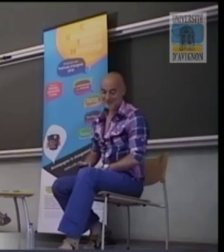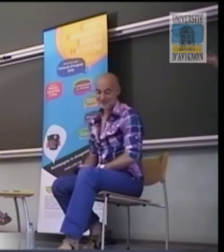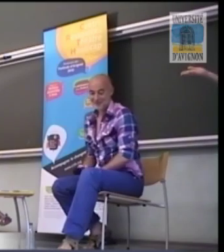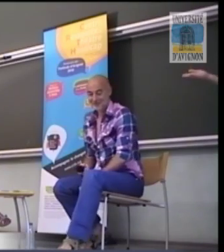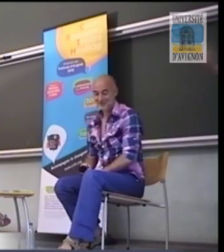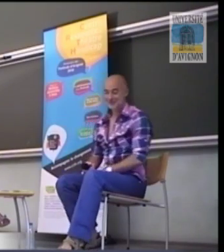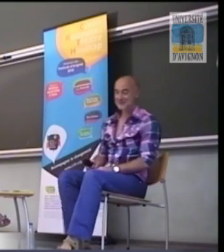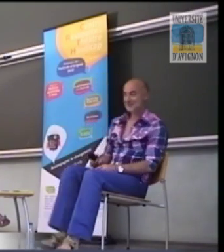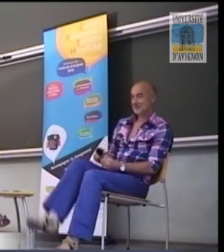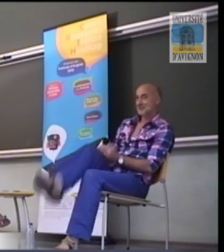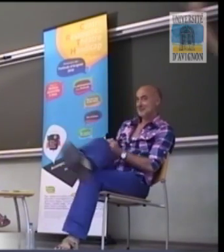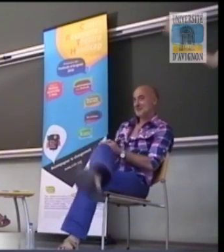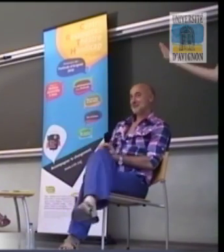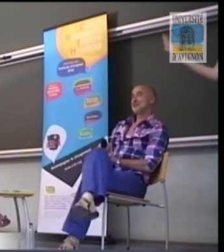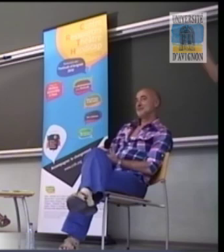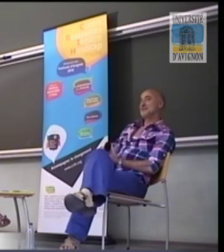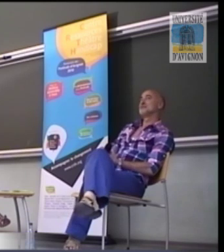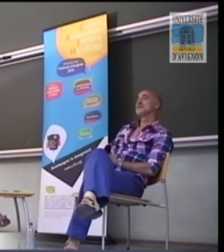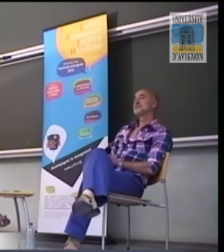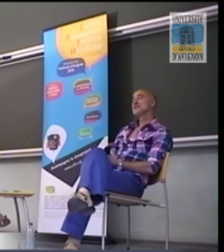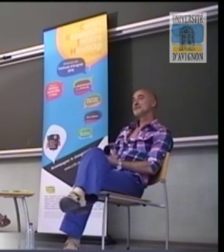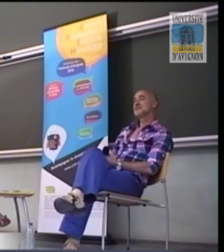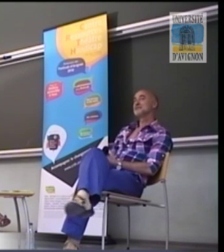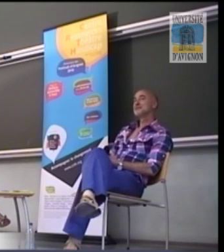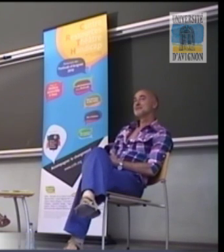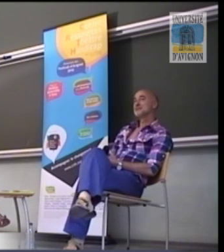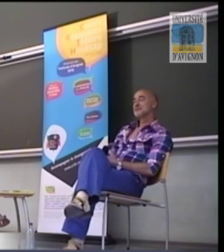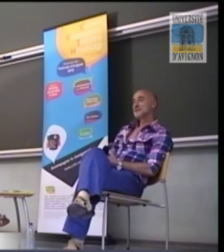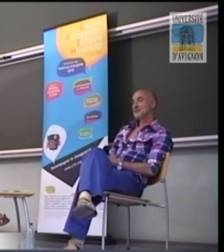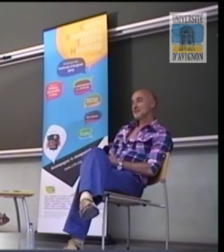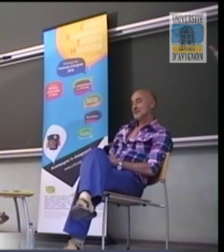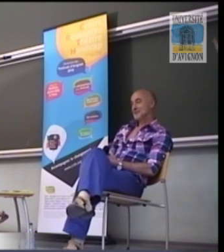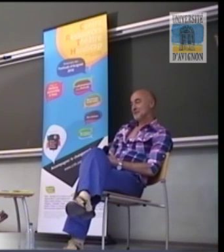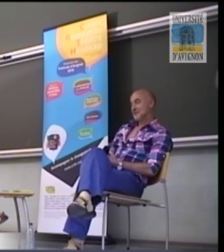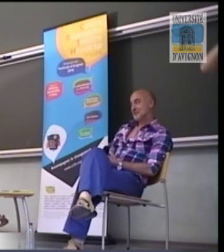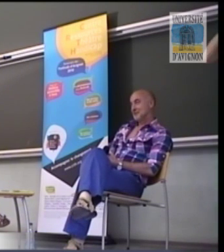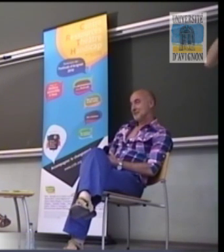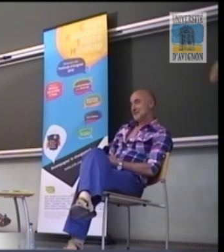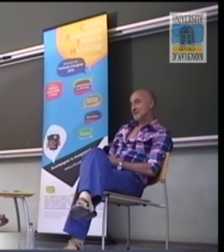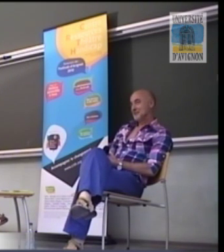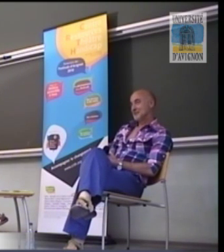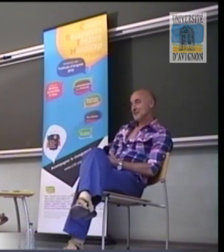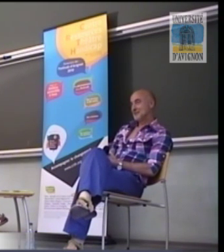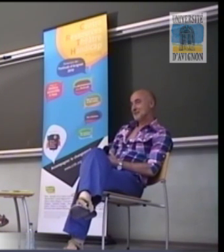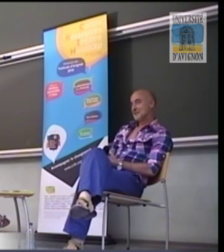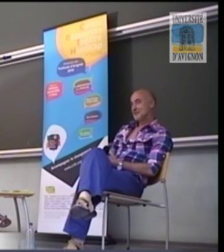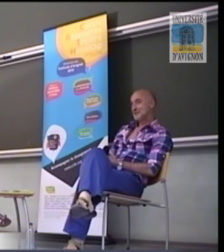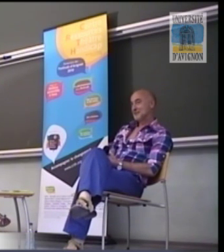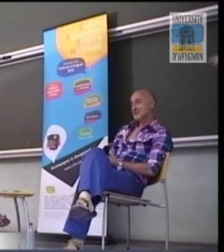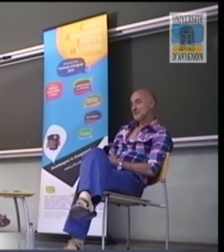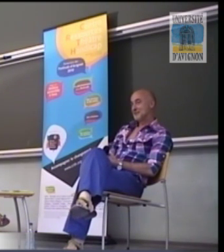Bien, bonjour à tous et à toutes. Nous accueillons aujourd'hui Pascal Parsat.